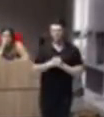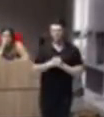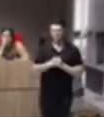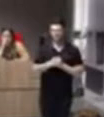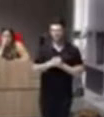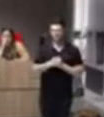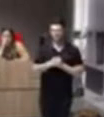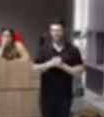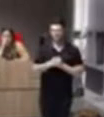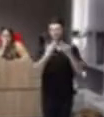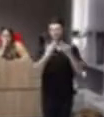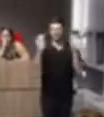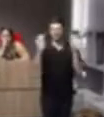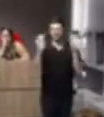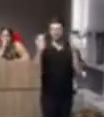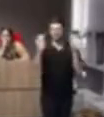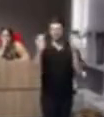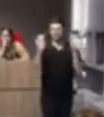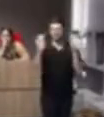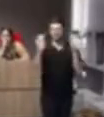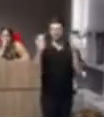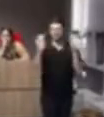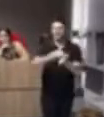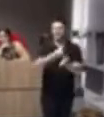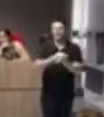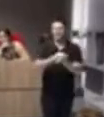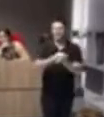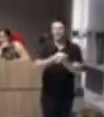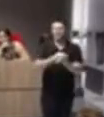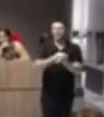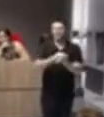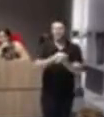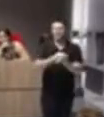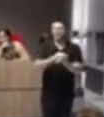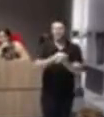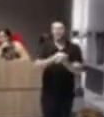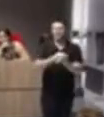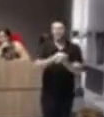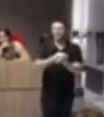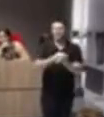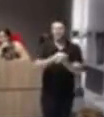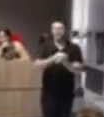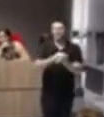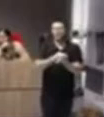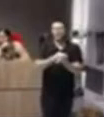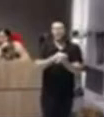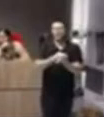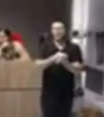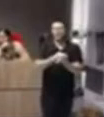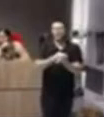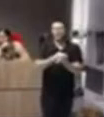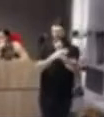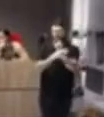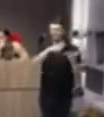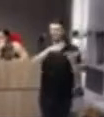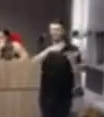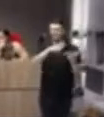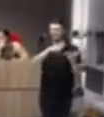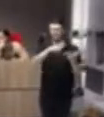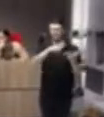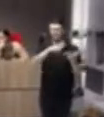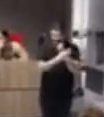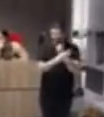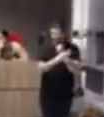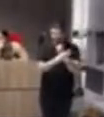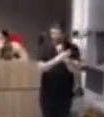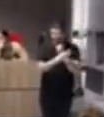Não é algo que seja da ordem do vamos pensar. É algo que, se a gente quer garantir a segurança dessas pessoas, segurança